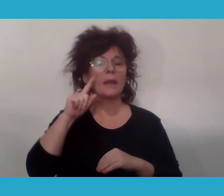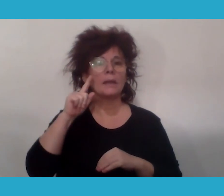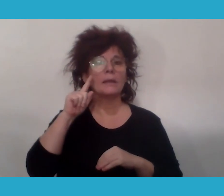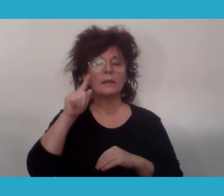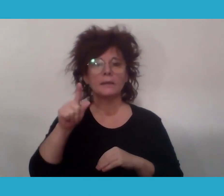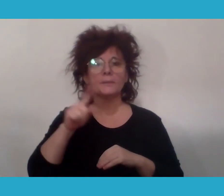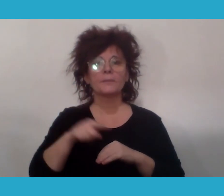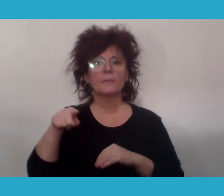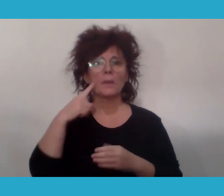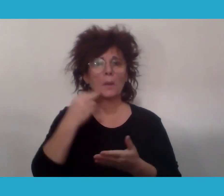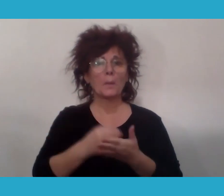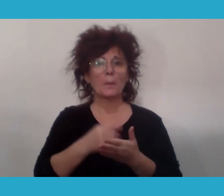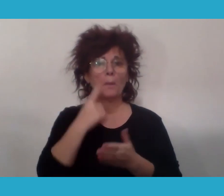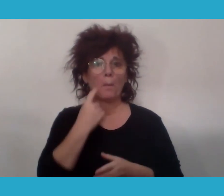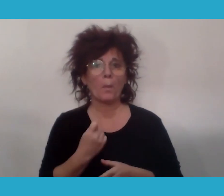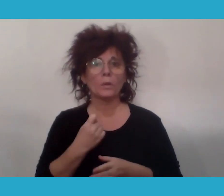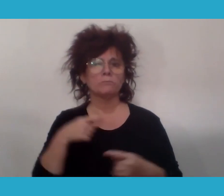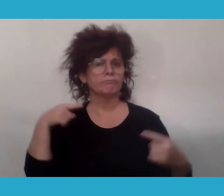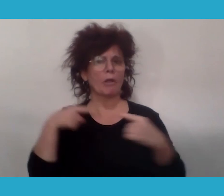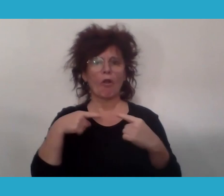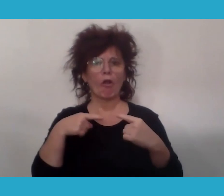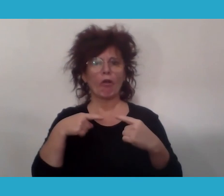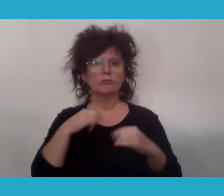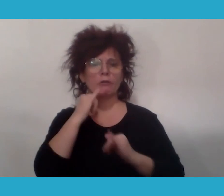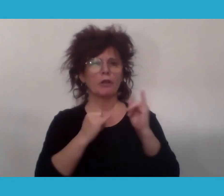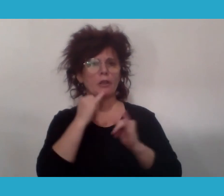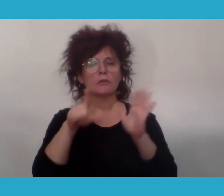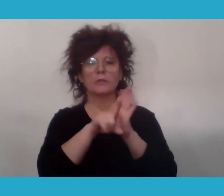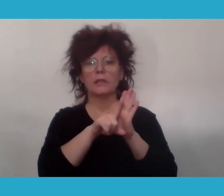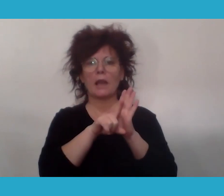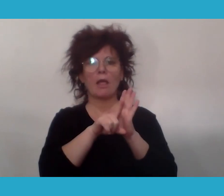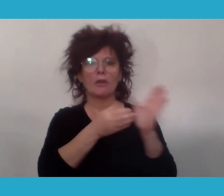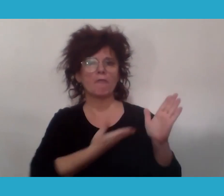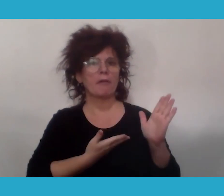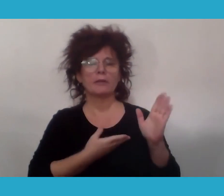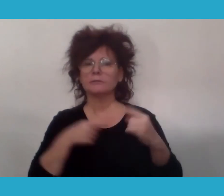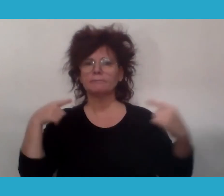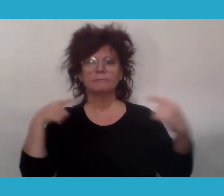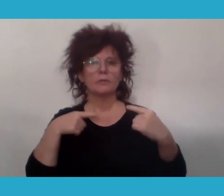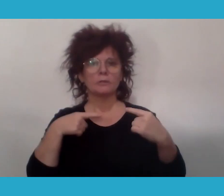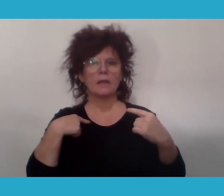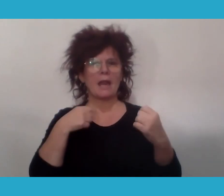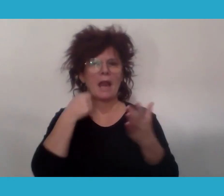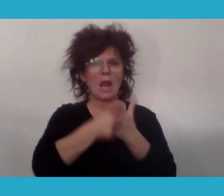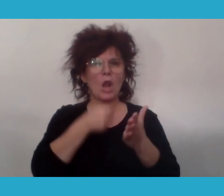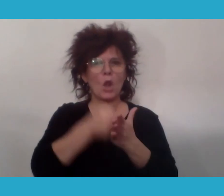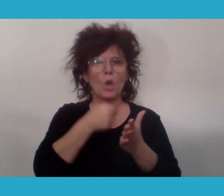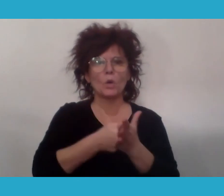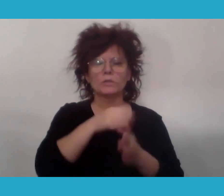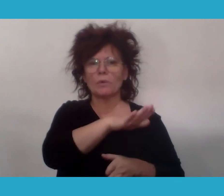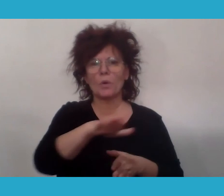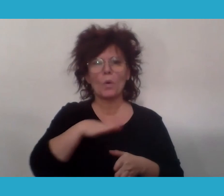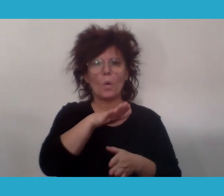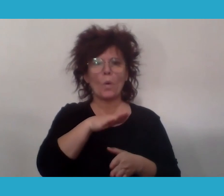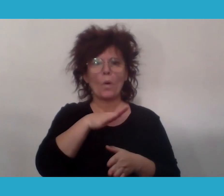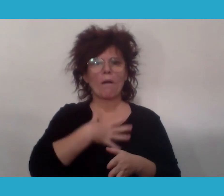se presenta y dice ser habitante de Punilla y se pronuncia en contra de los dichos de la legisladora Nadia Fernández. Le recuerda que también lucha por el derecho a vivir en un ambiente